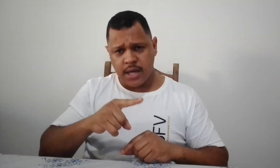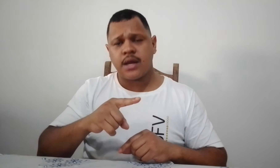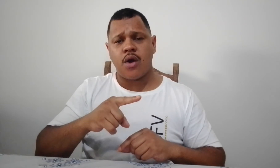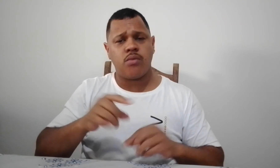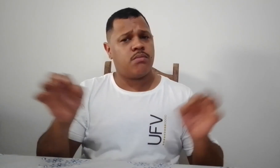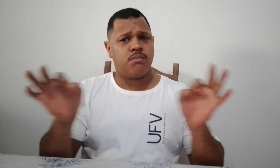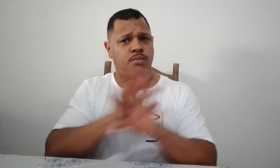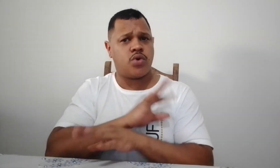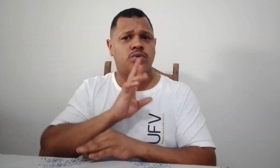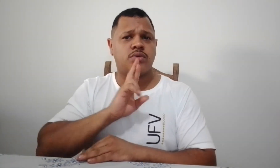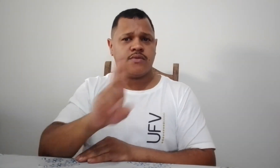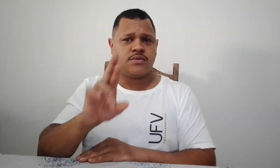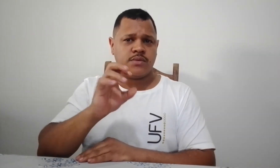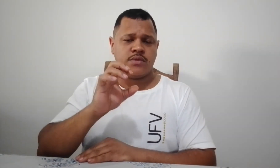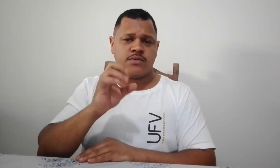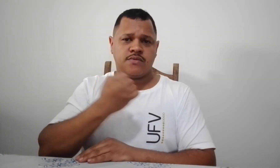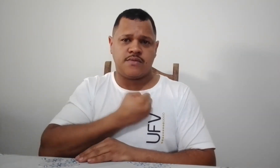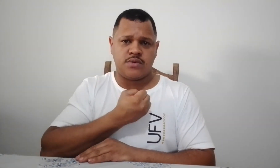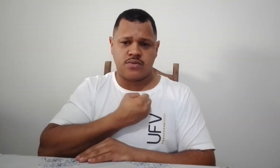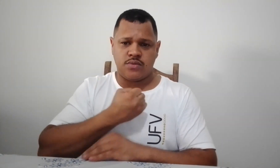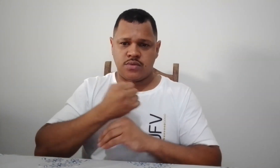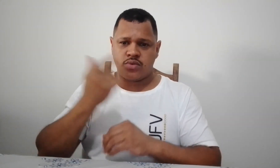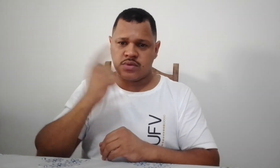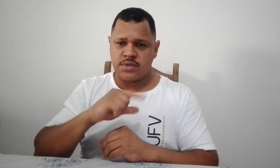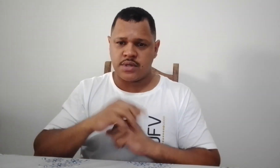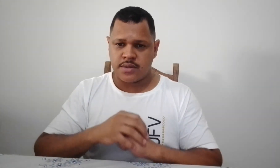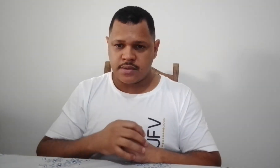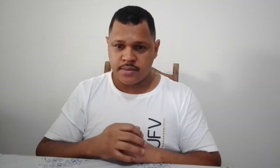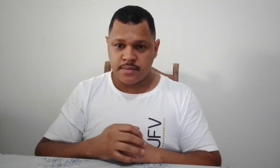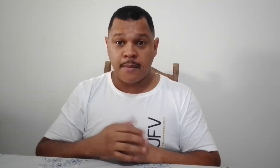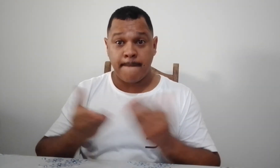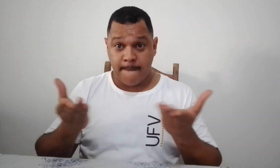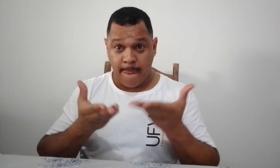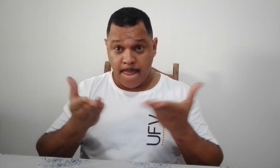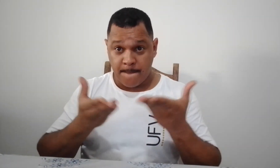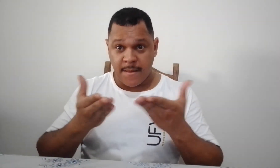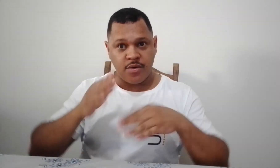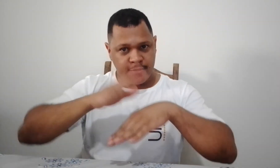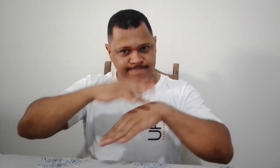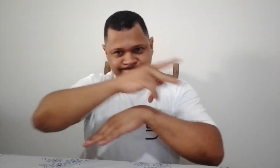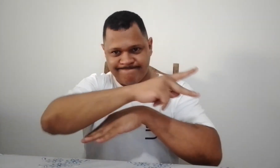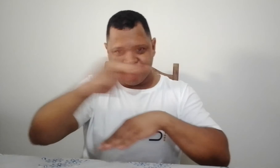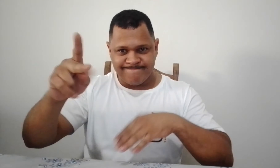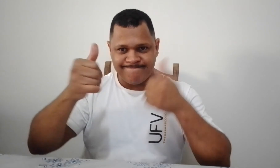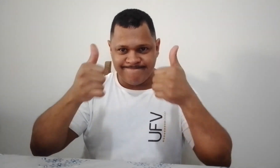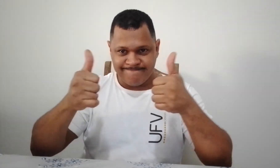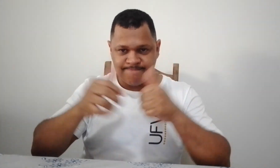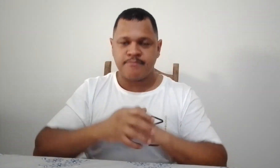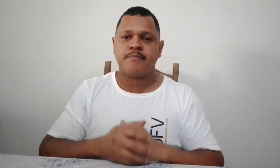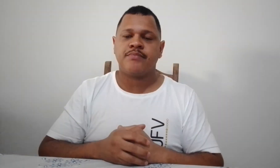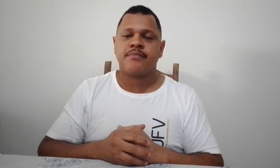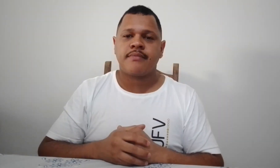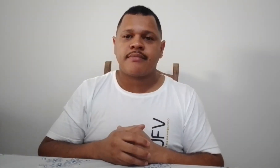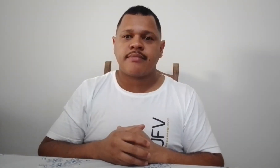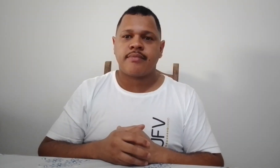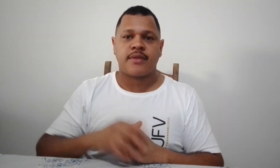chega no valor que dá 0. Mas agora é com vocês. Nós temos aqui um